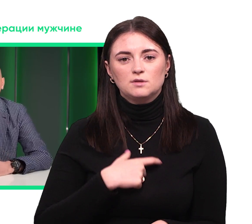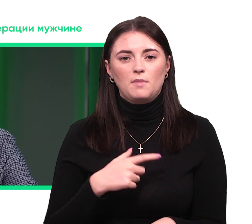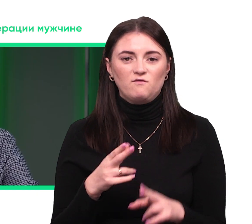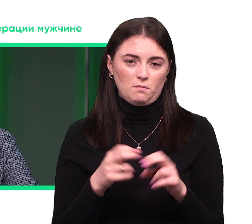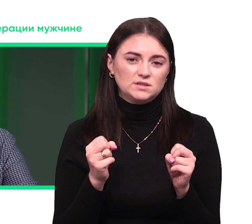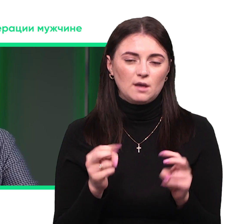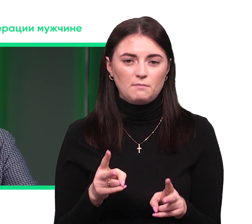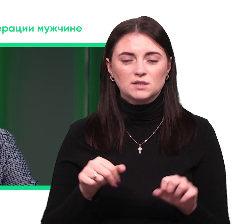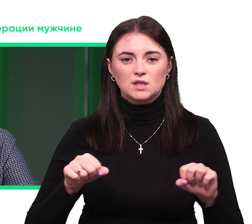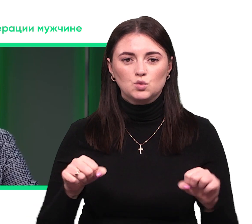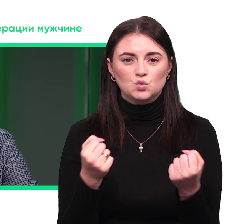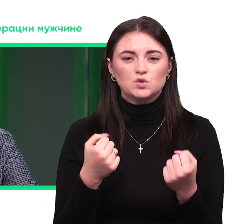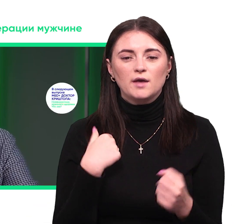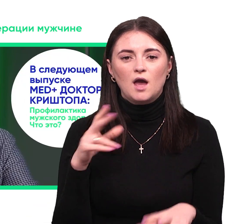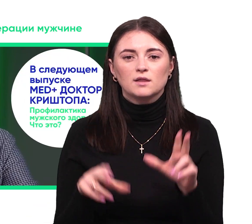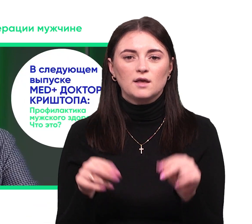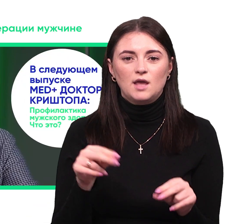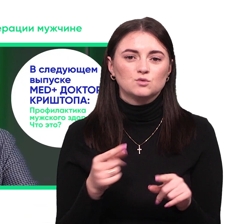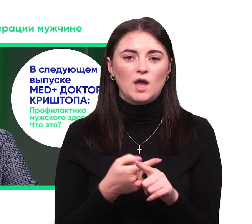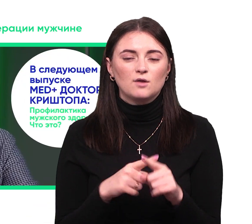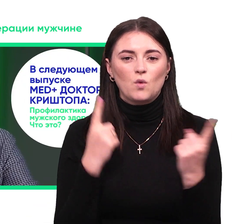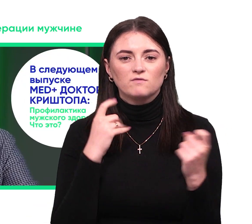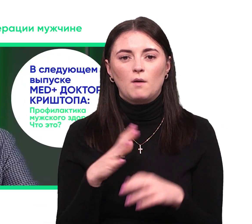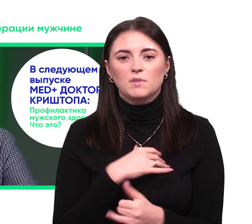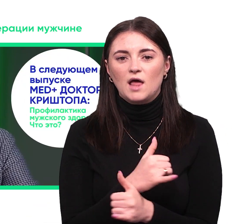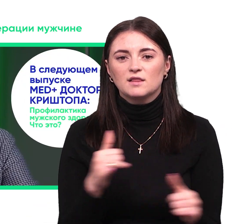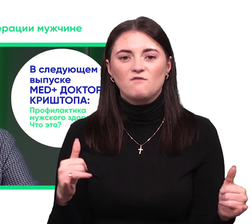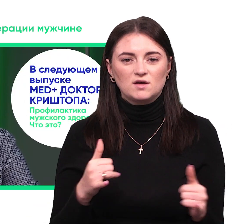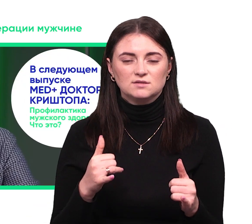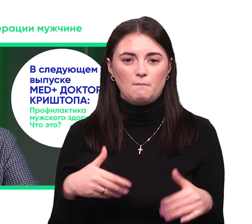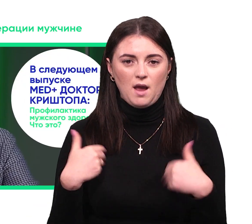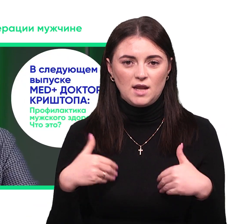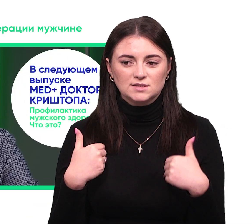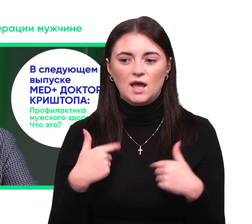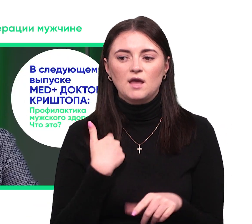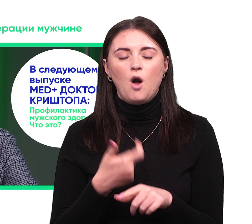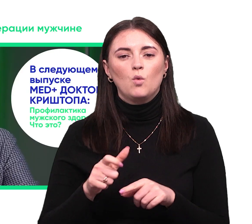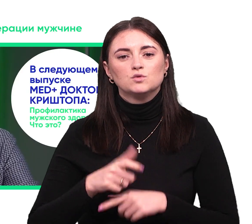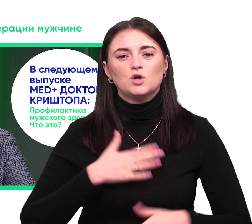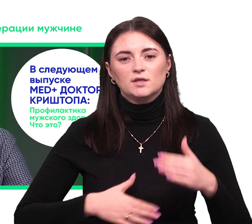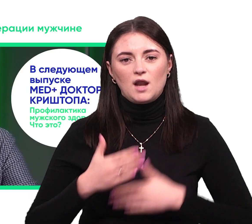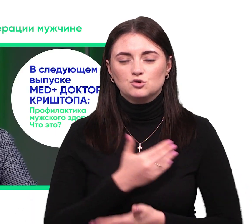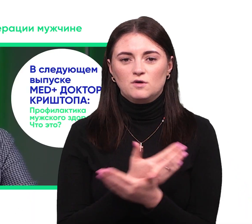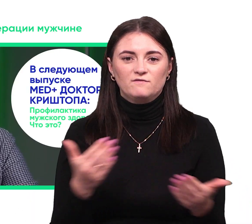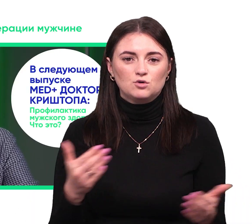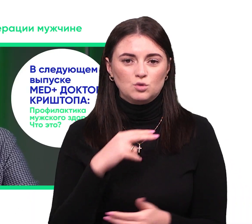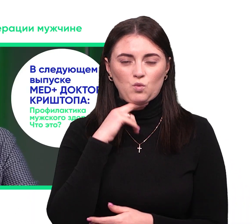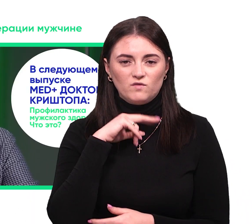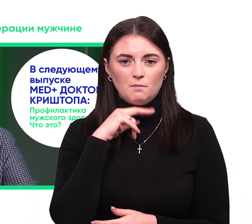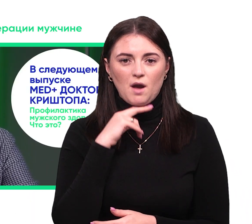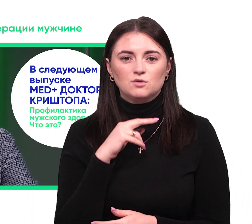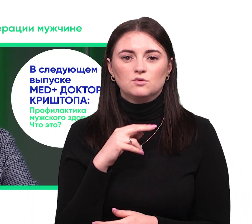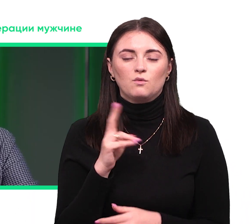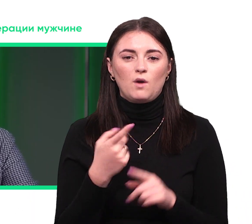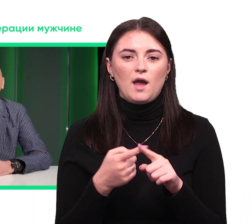безопасно. Друзья, я надеюсь, эта информация была для вас полезна. Я очень рад вашему вниманию к